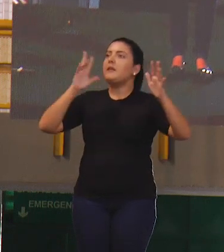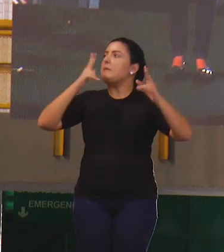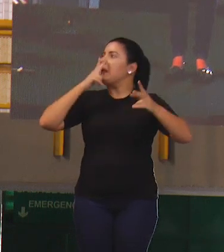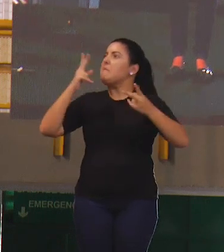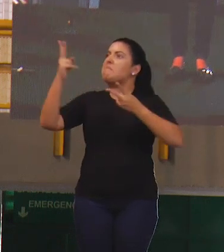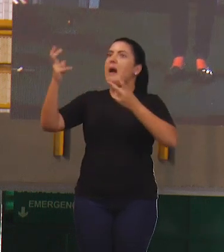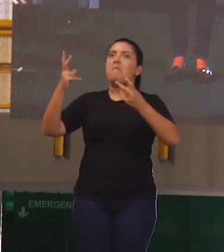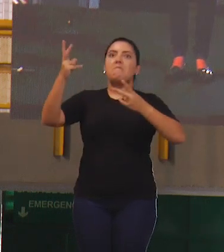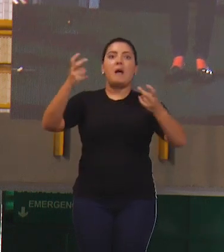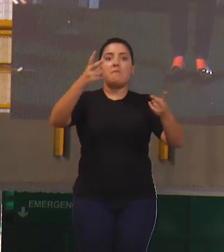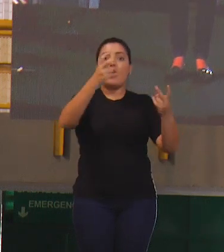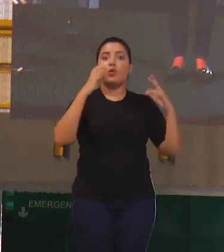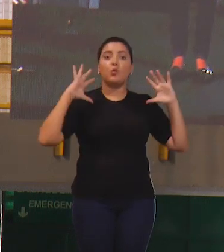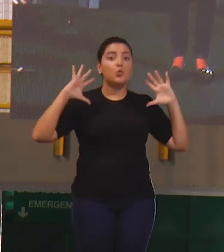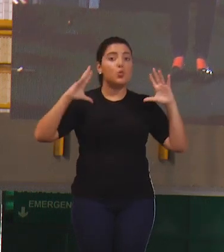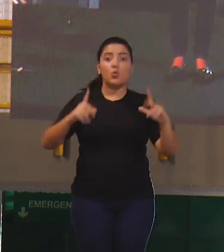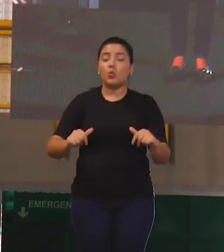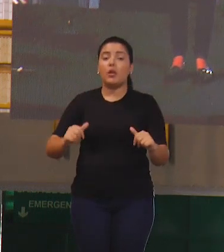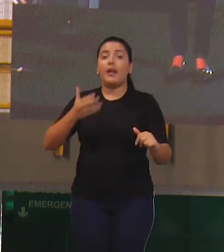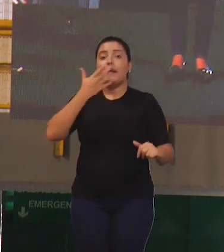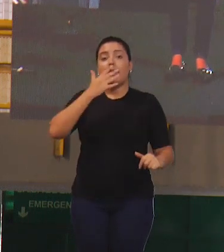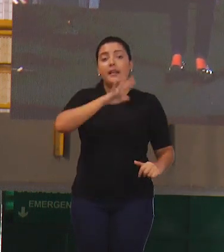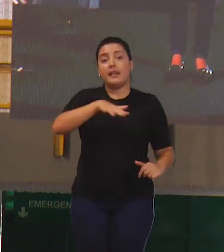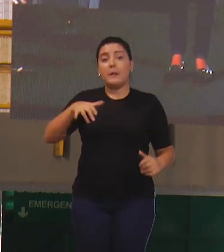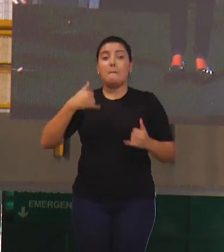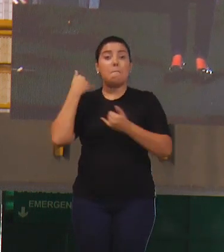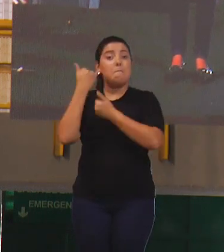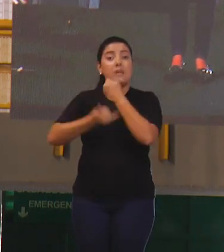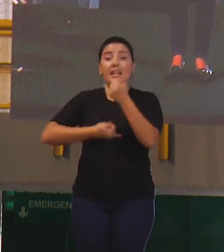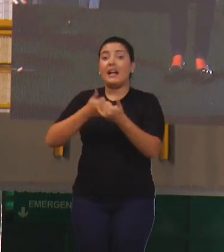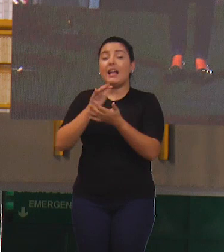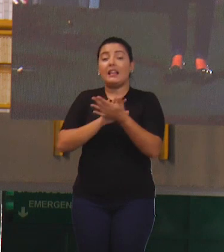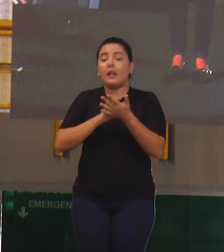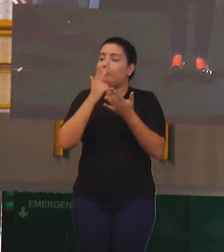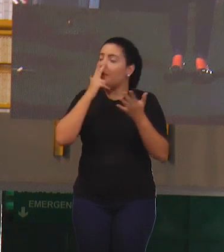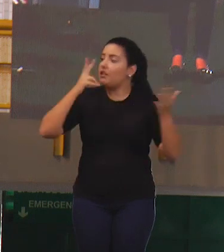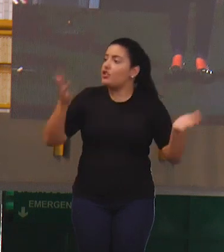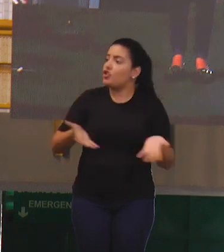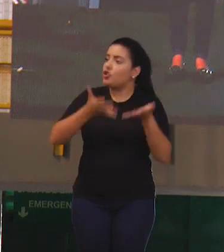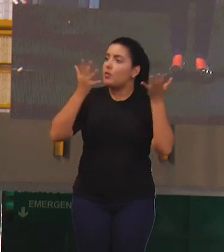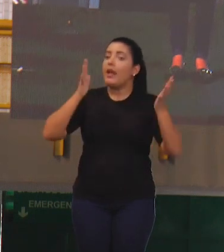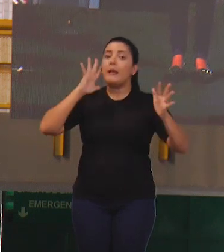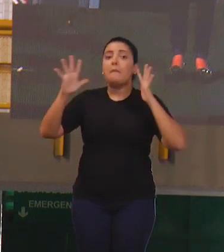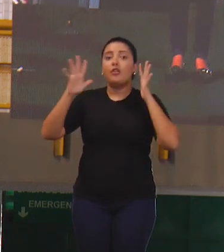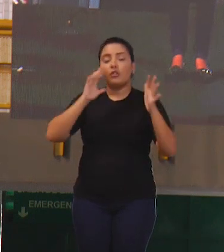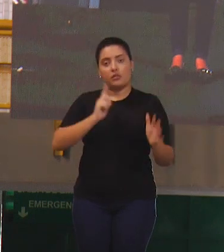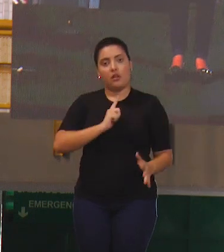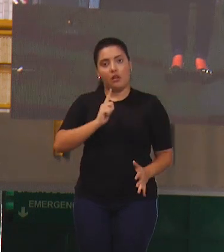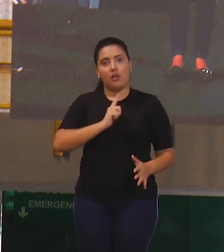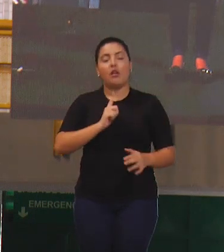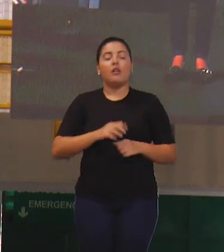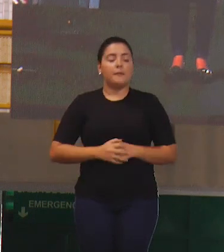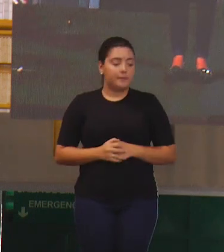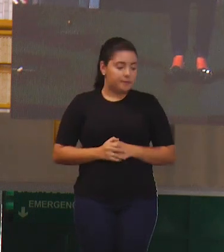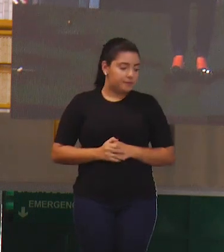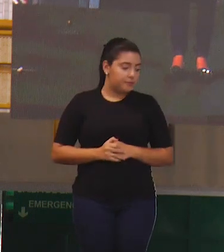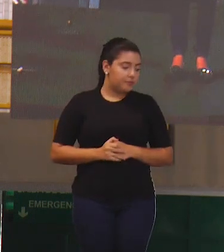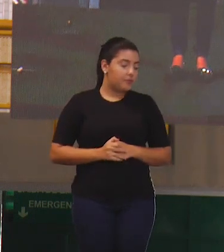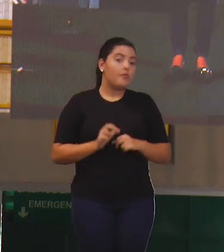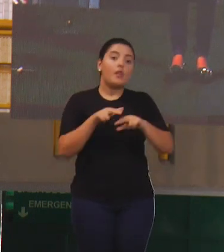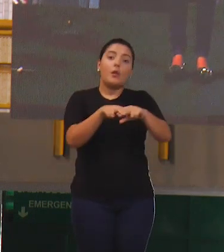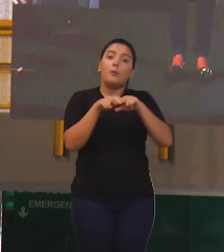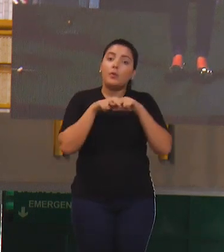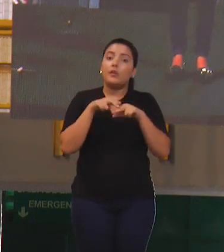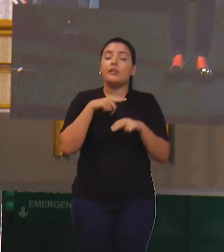fértil. Então, a criança quando brinca, ela estimula demais a imaginação dela. Tá certo? E